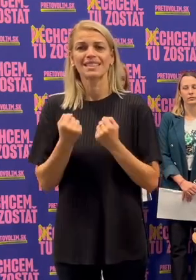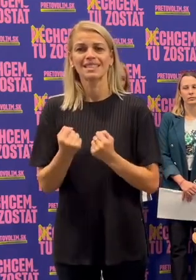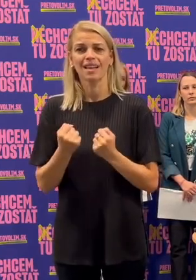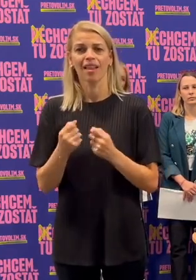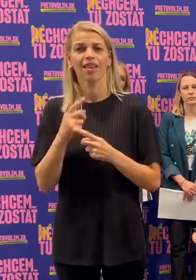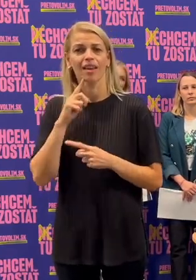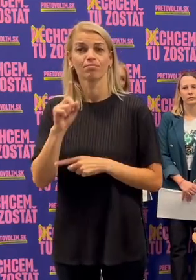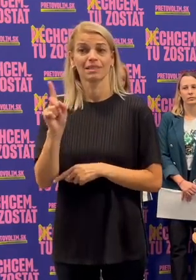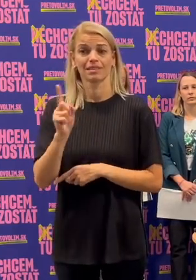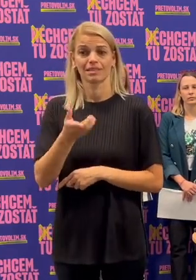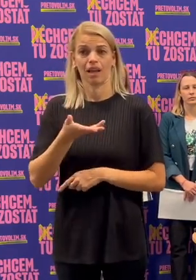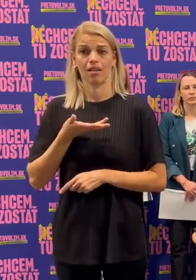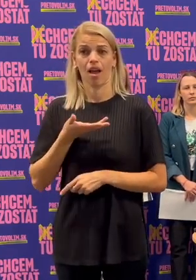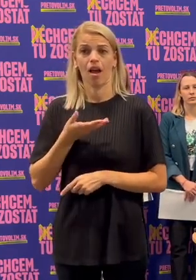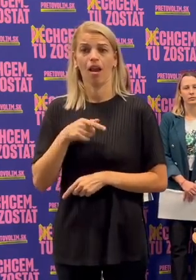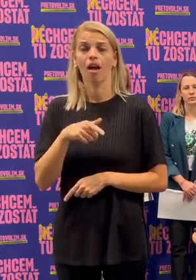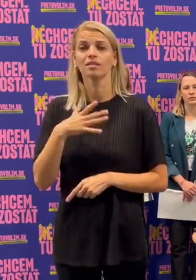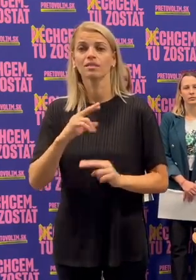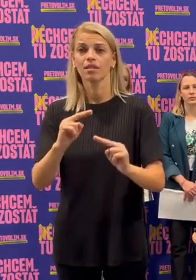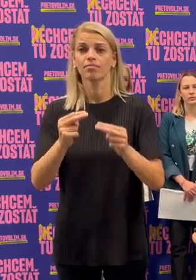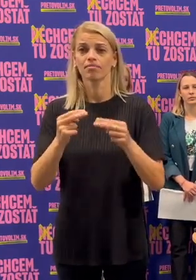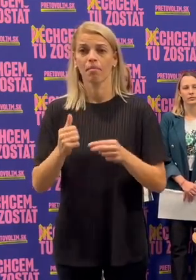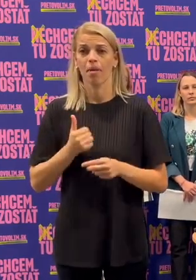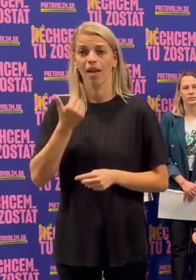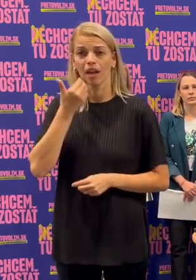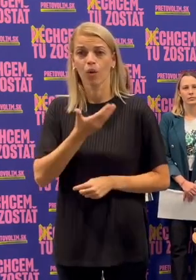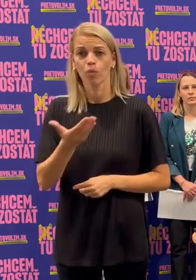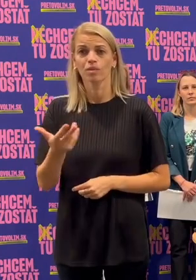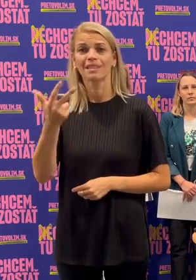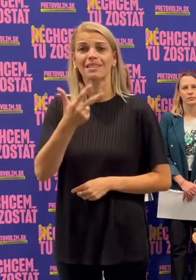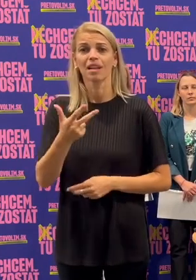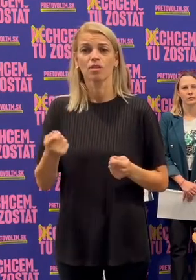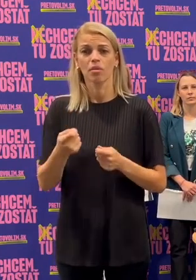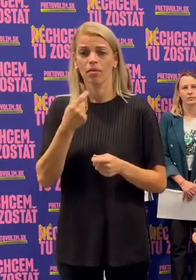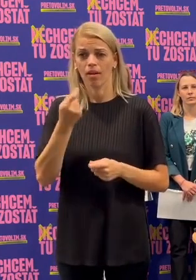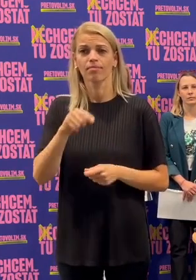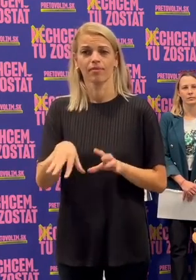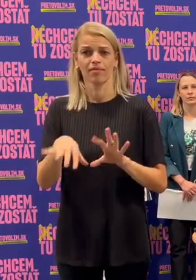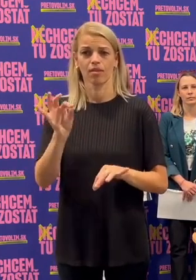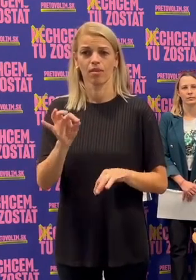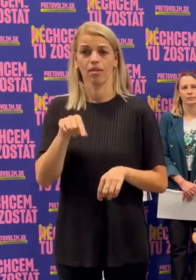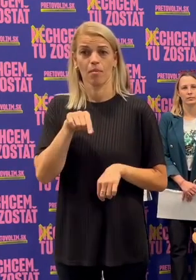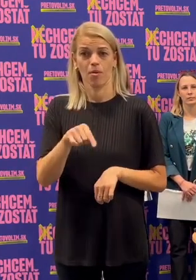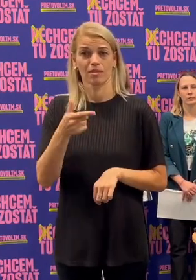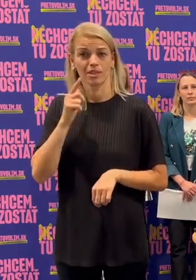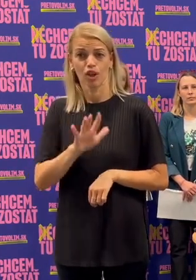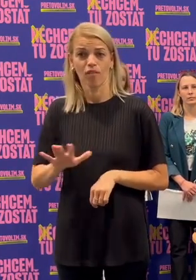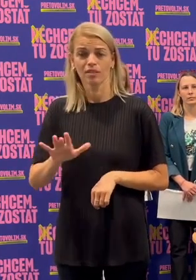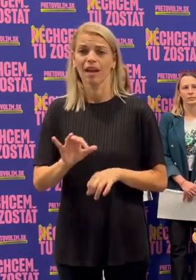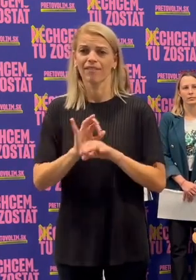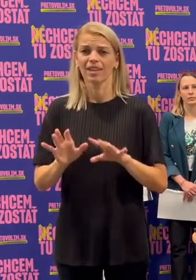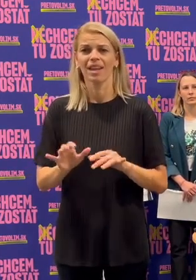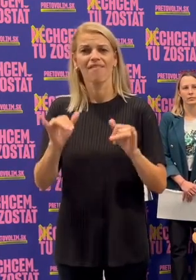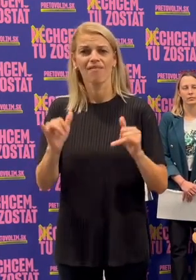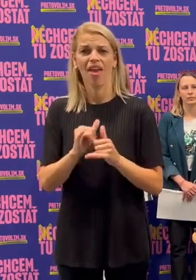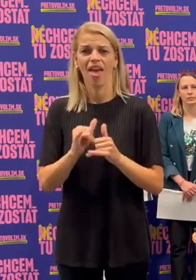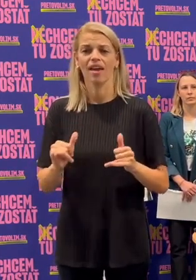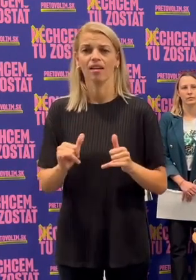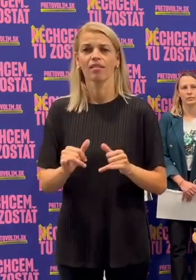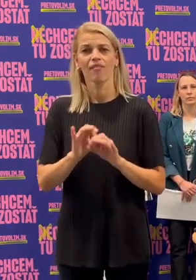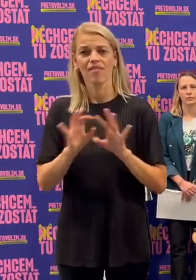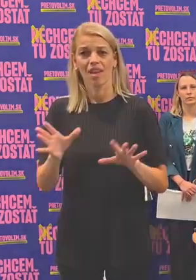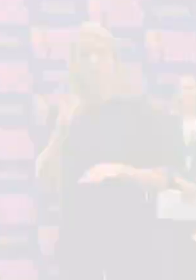nás. A chcem vyzvať mladých ľudí, aby prišli 30. voliť, pretože táto krajina môže byť férovejšou, môže byť modernejšou, môže